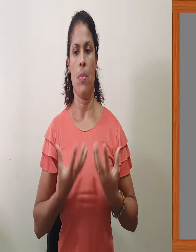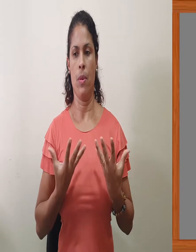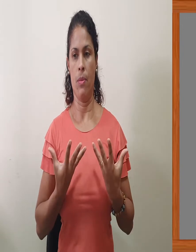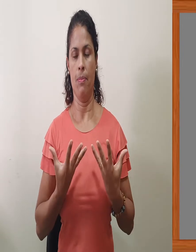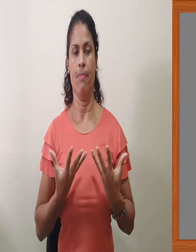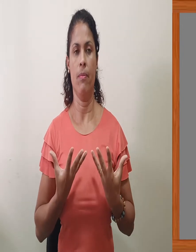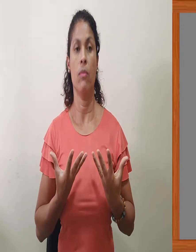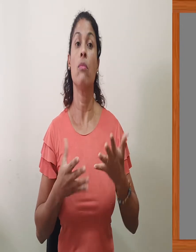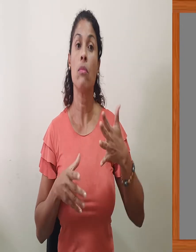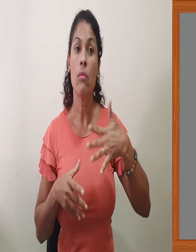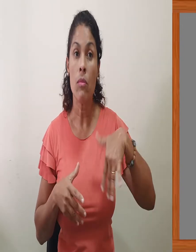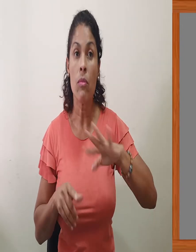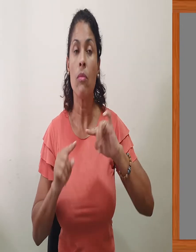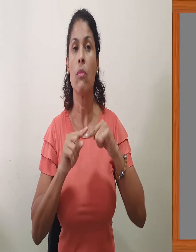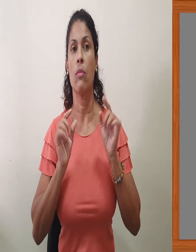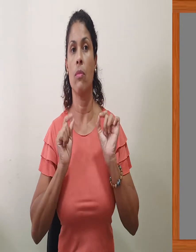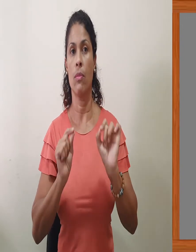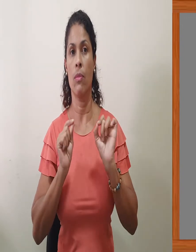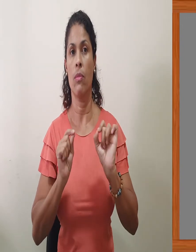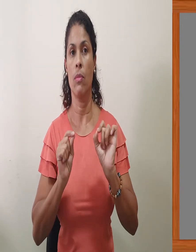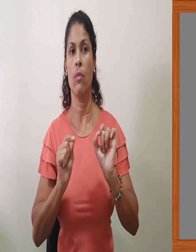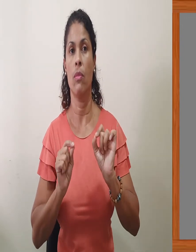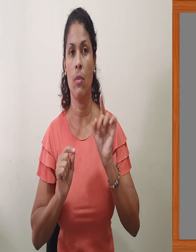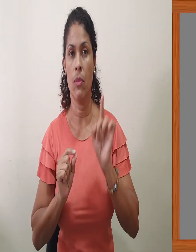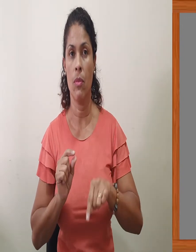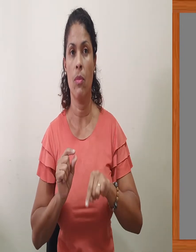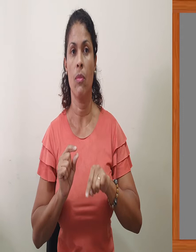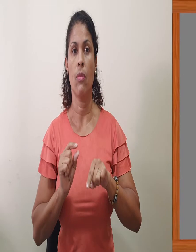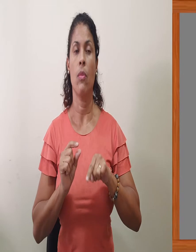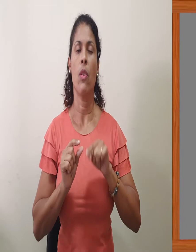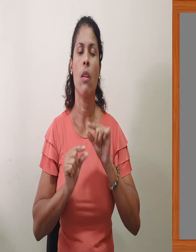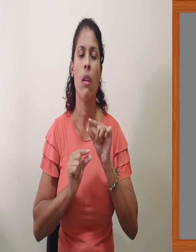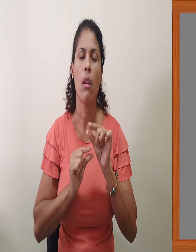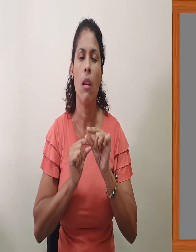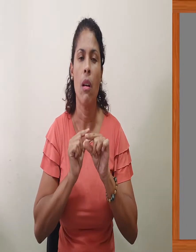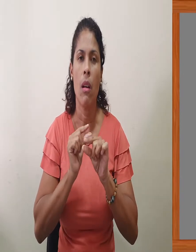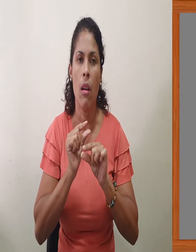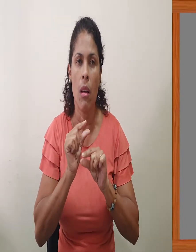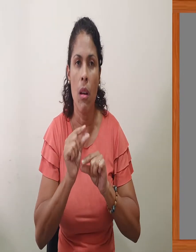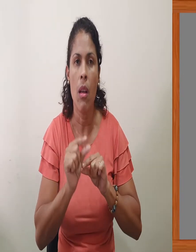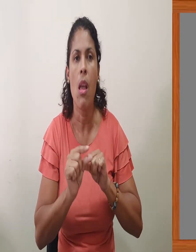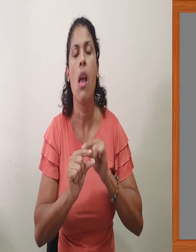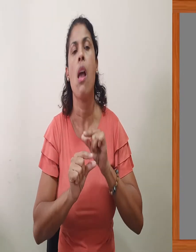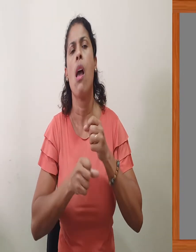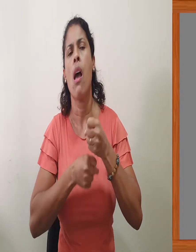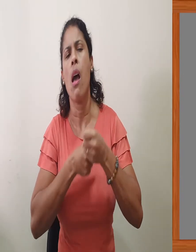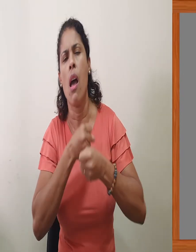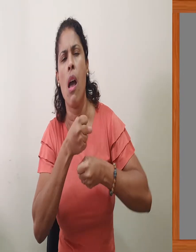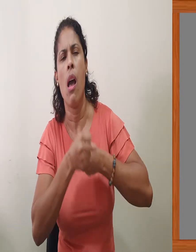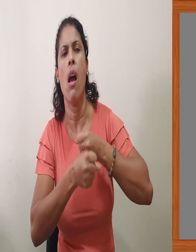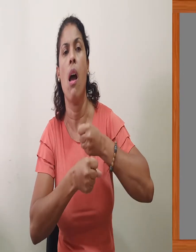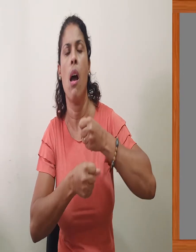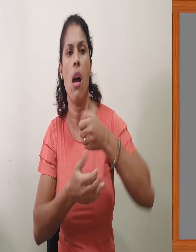Os processos que levam à formação do câncer são chamados de oncogênese ou